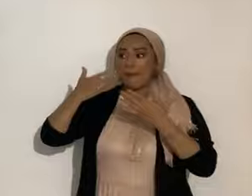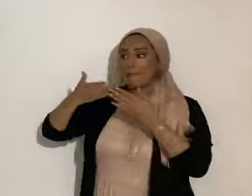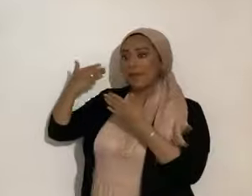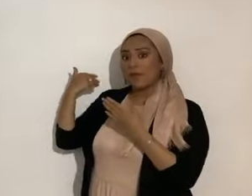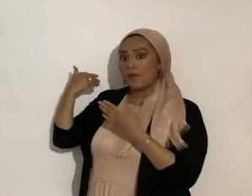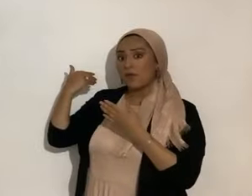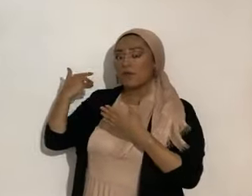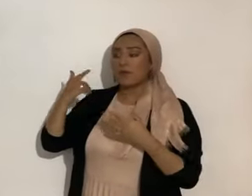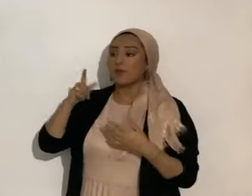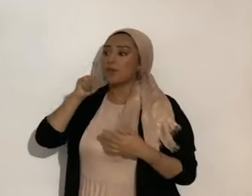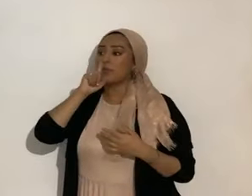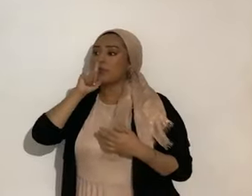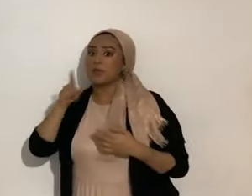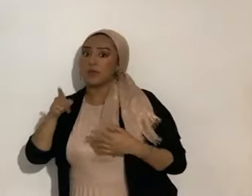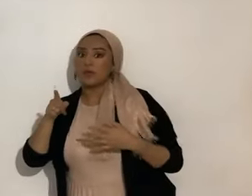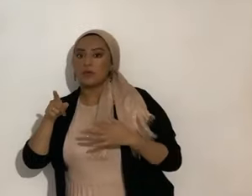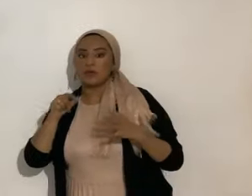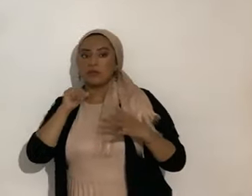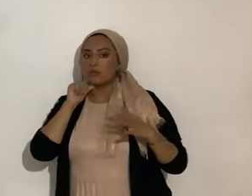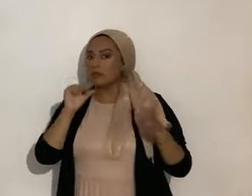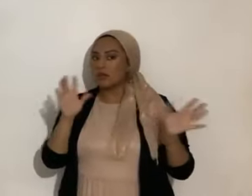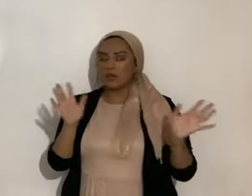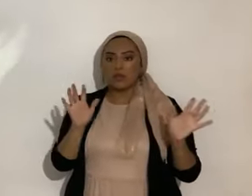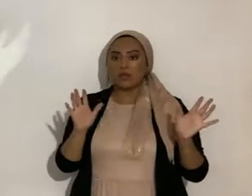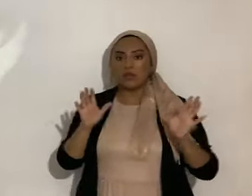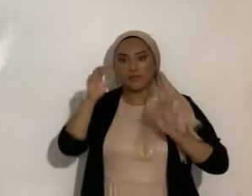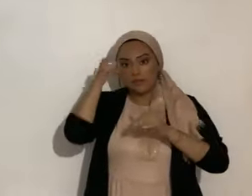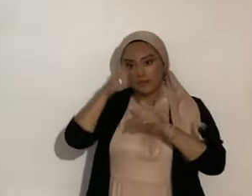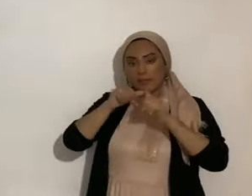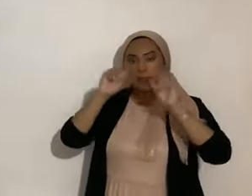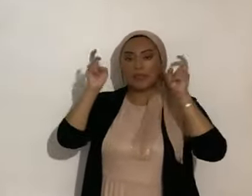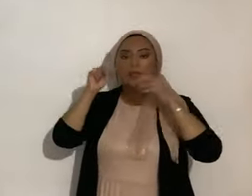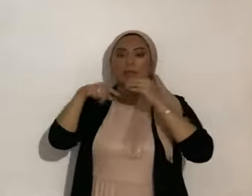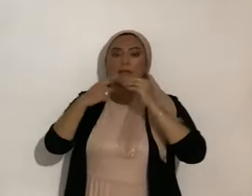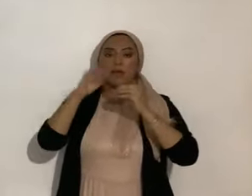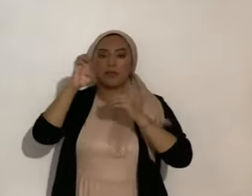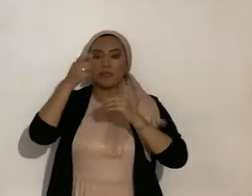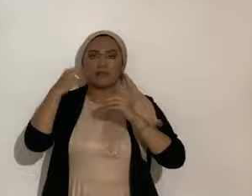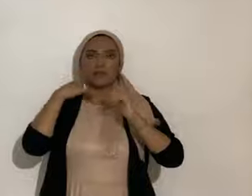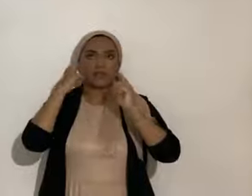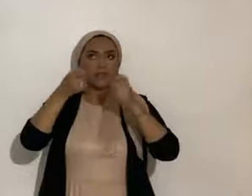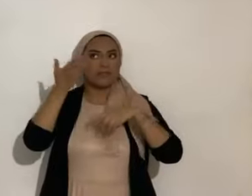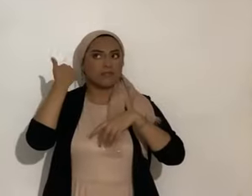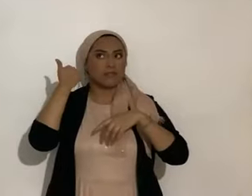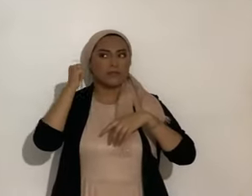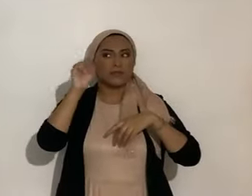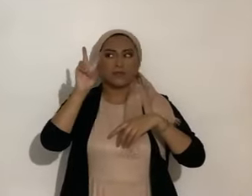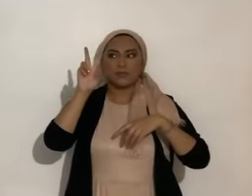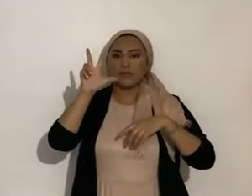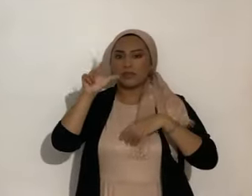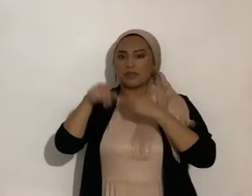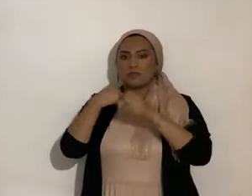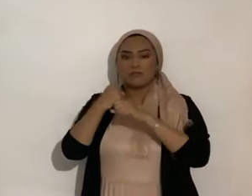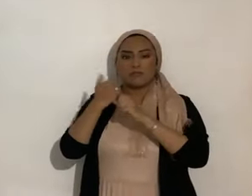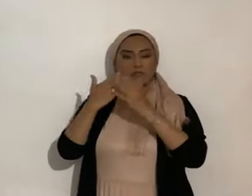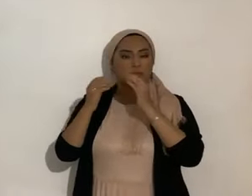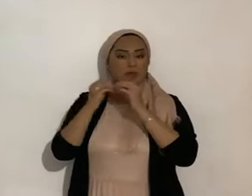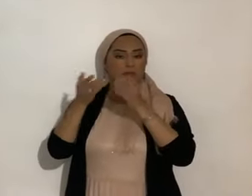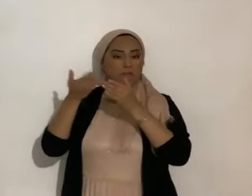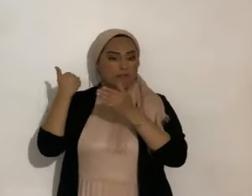que era real, no lo es. Recuerden los temas del ego que yo di hace como 2-3 años o un poco más,